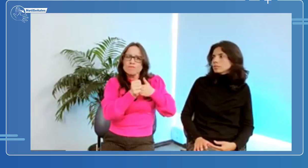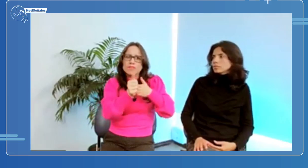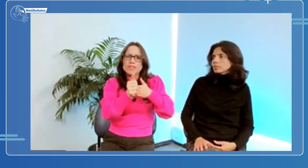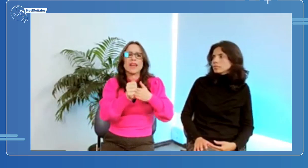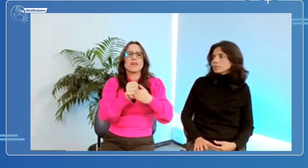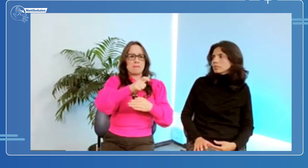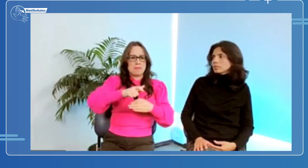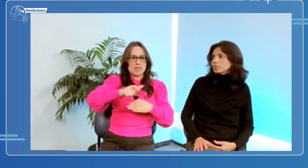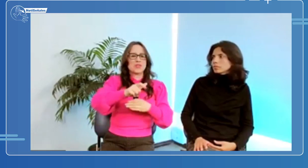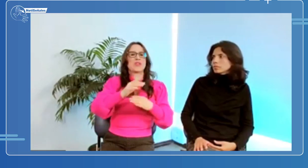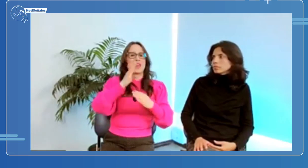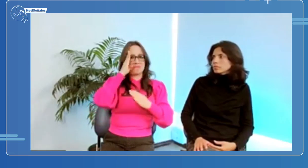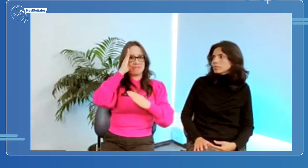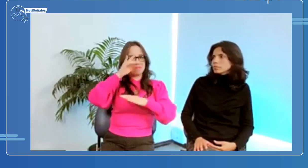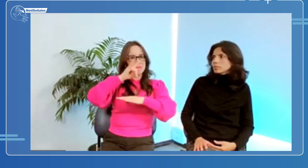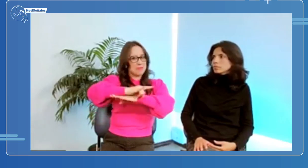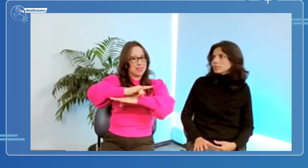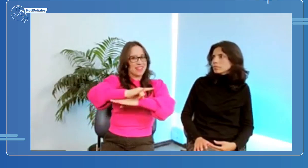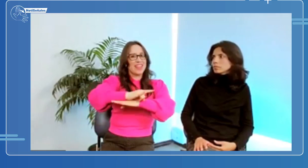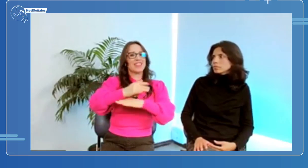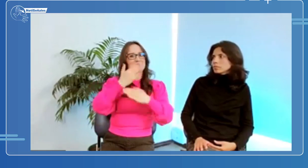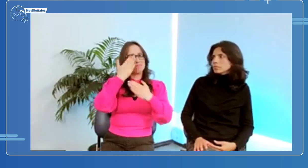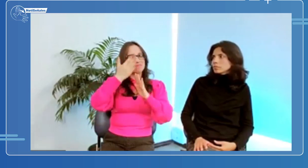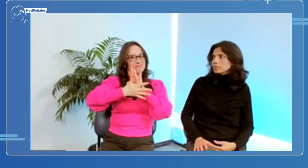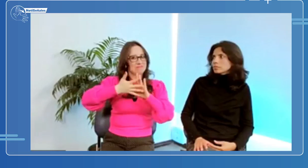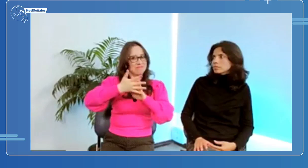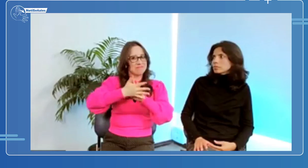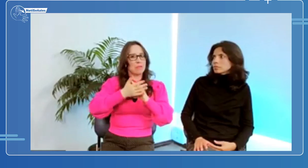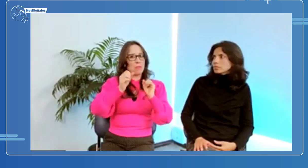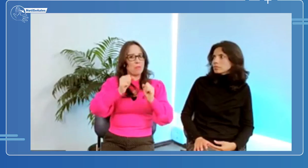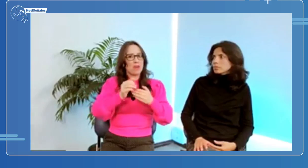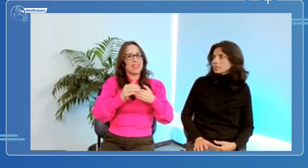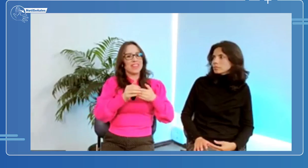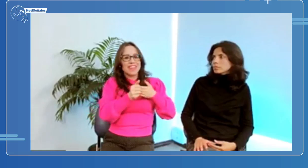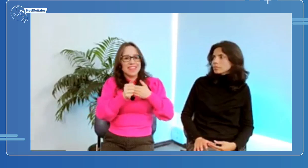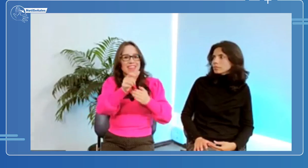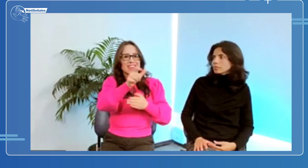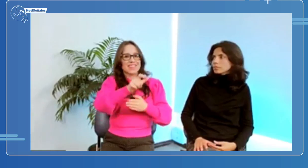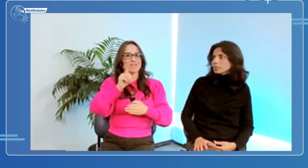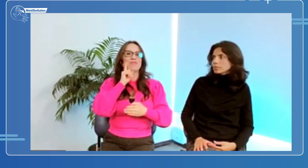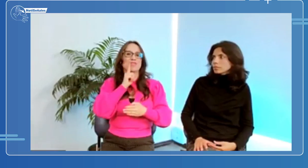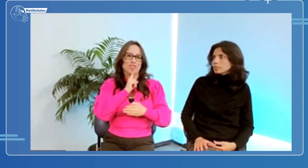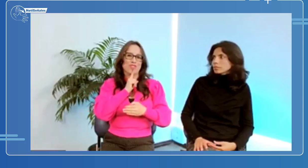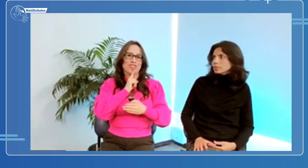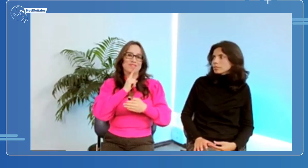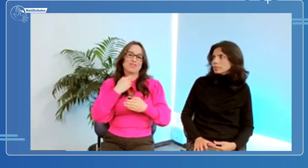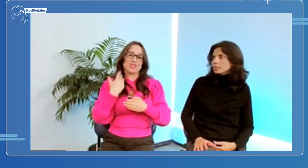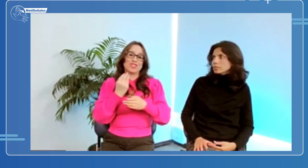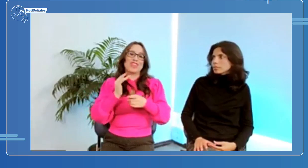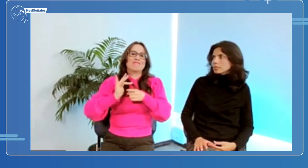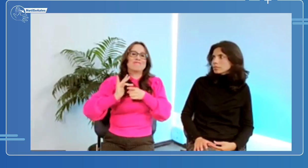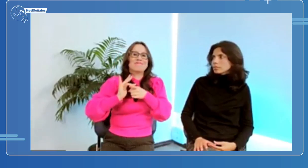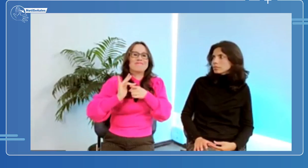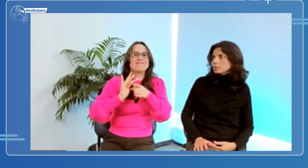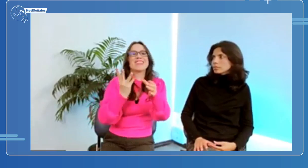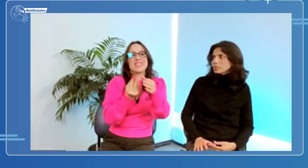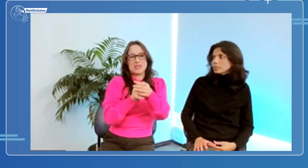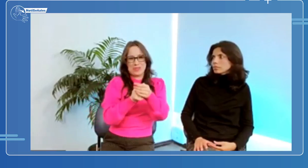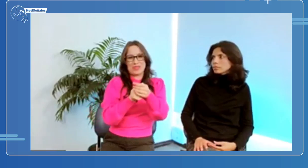las adaptaciones en cuanto a accesibilidad e inclusión. El vigilante sabe lengua de señas básica para orientar a la